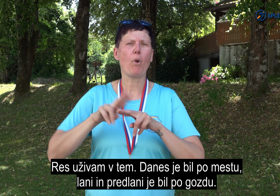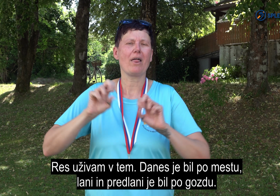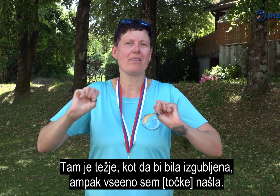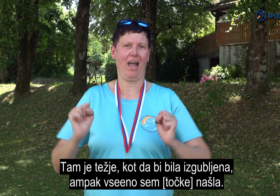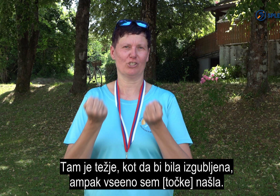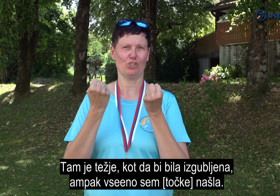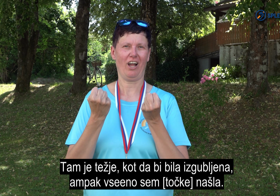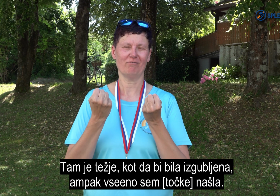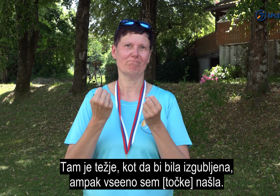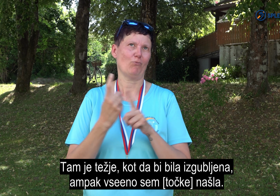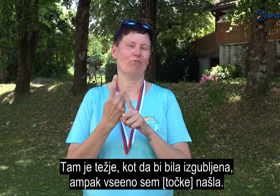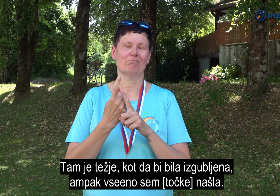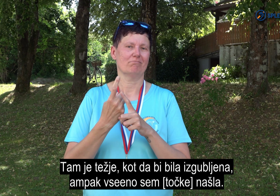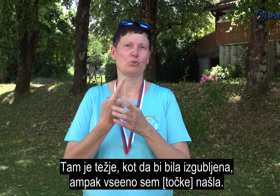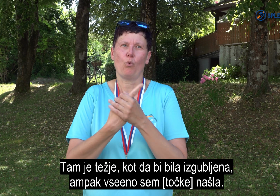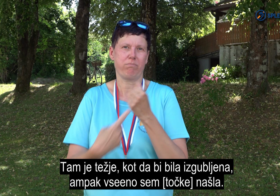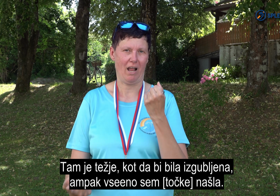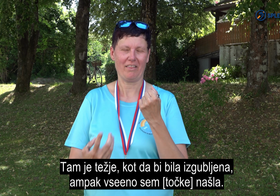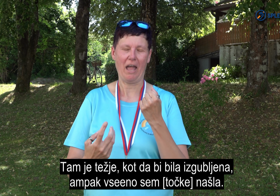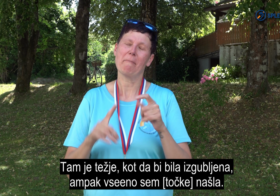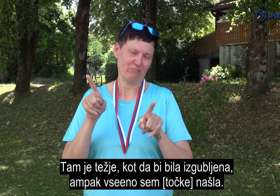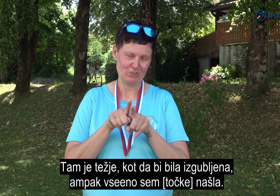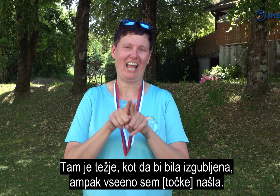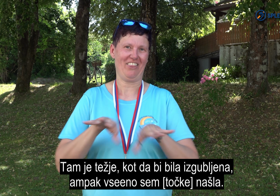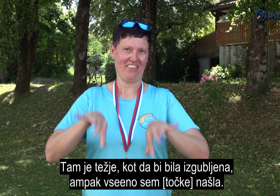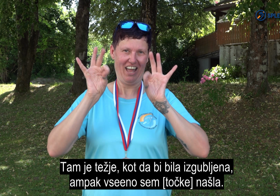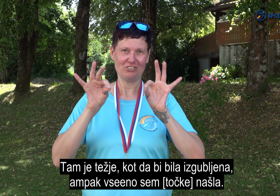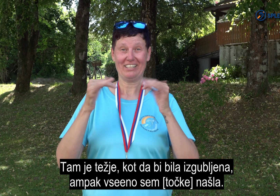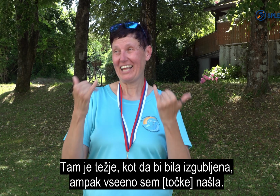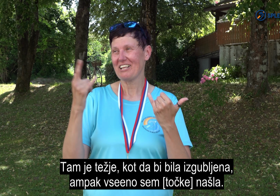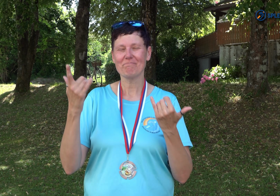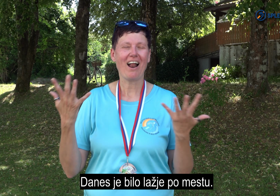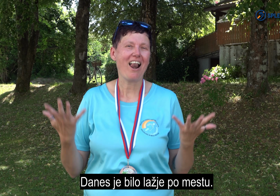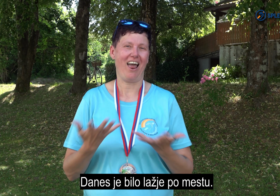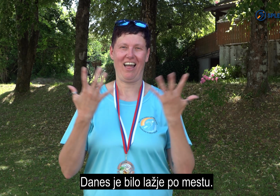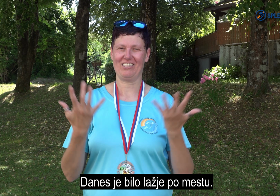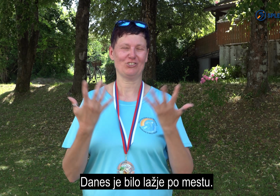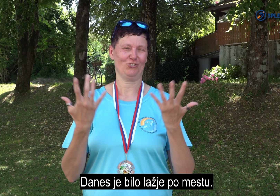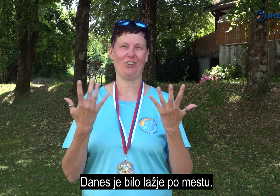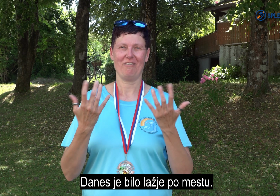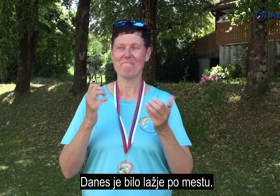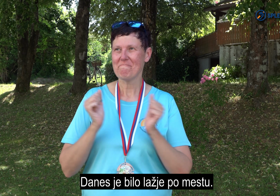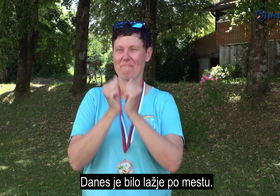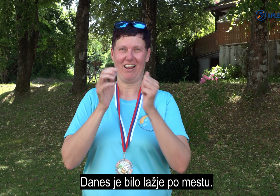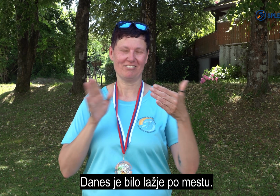Tam je težje, kot da bi bila izgubljena, ampak vseeno sem točke našla. Danes je bilo lažje po